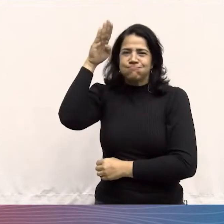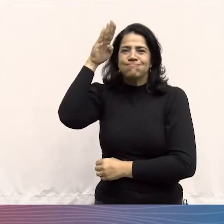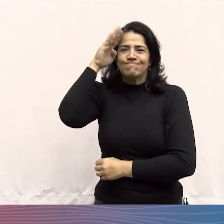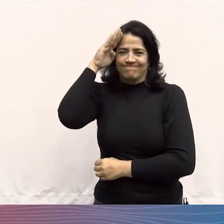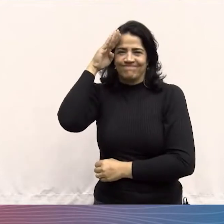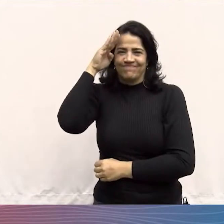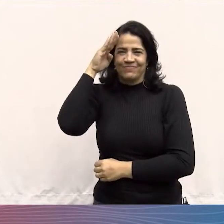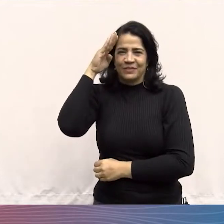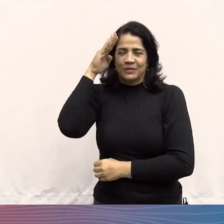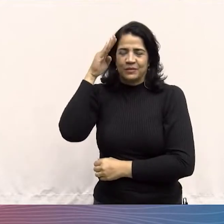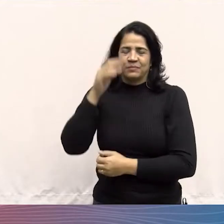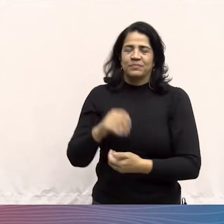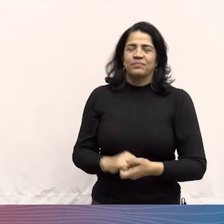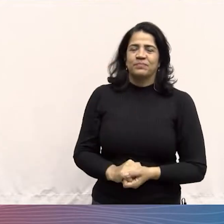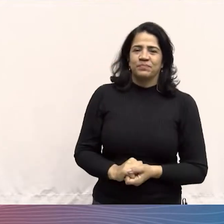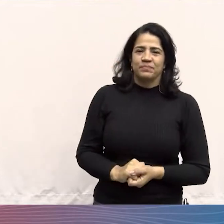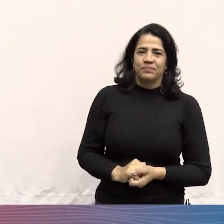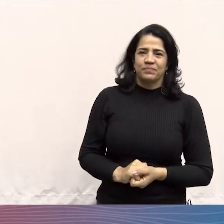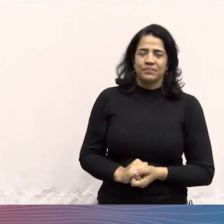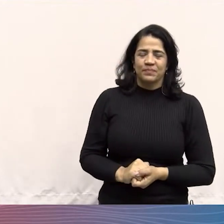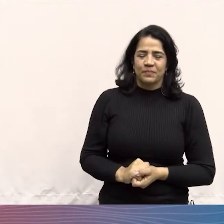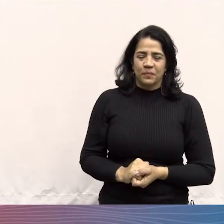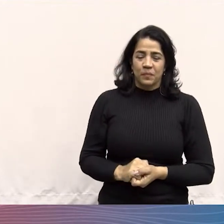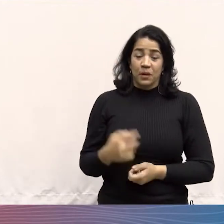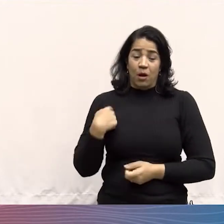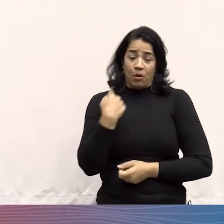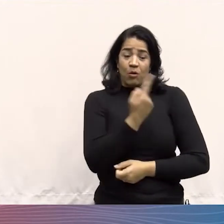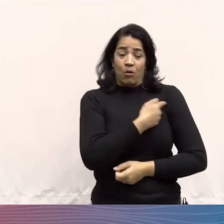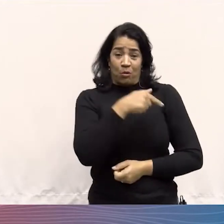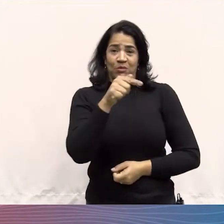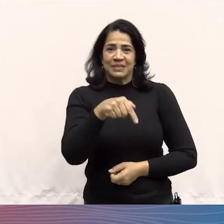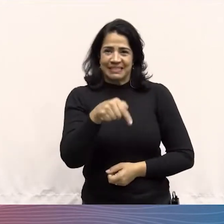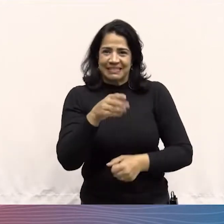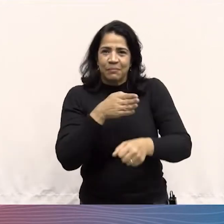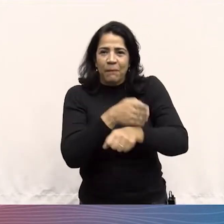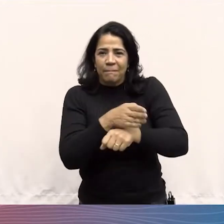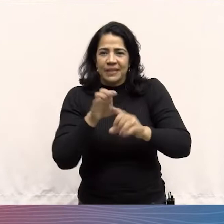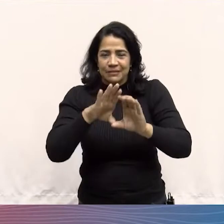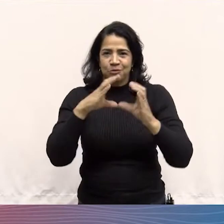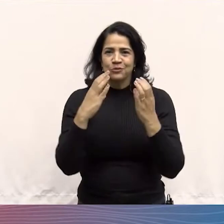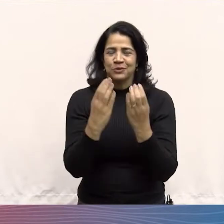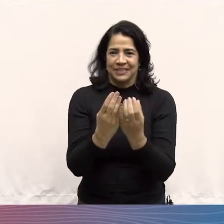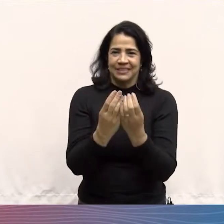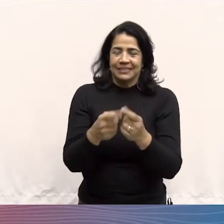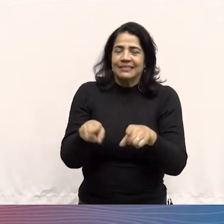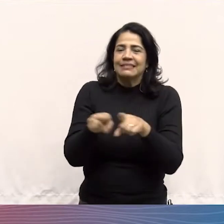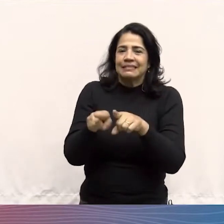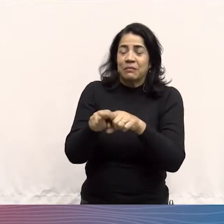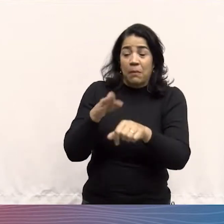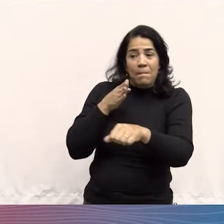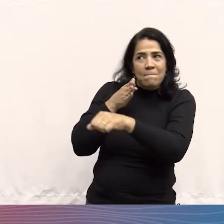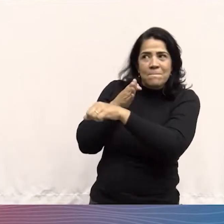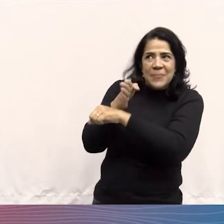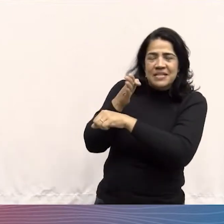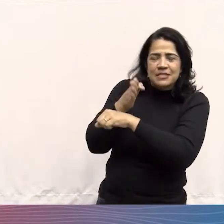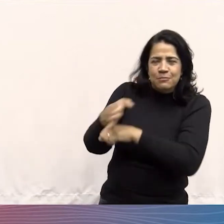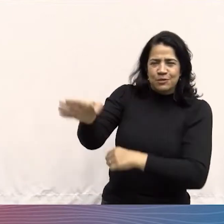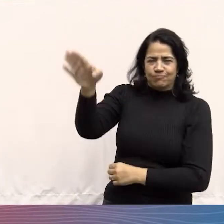Estamos aqui nessa conferência fazer parte desse exército, e não menos que